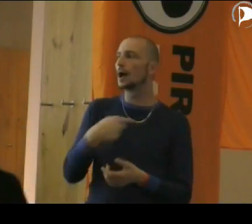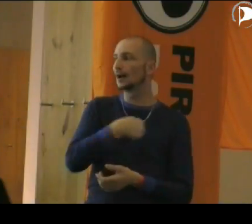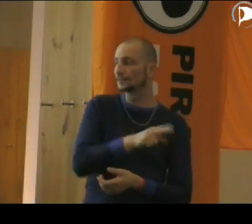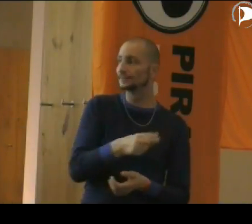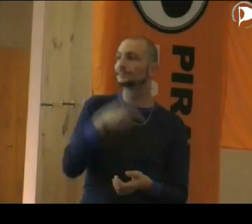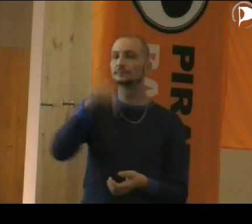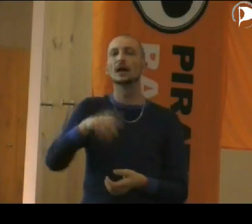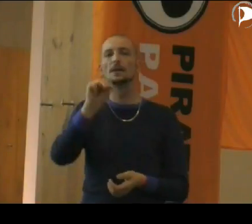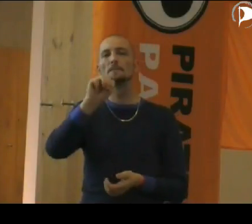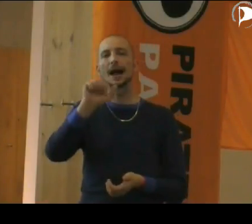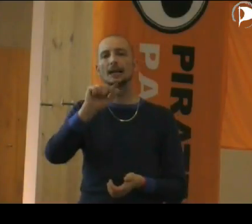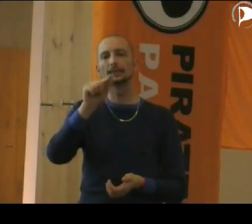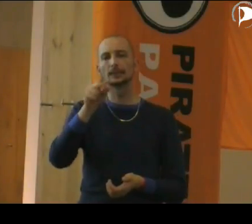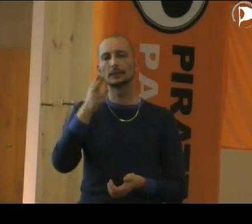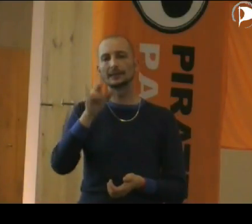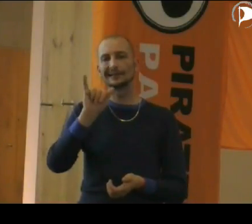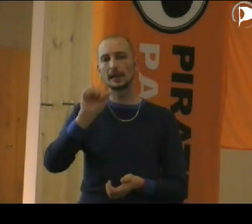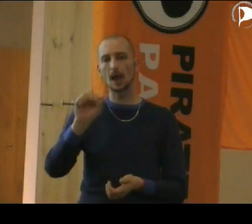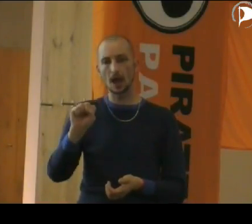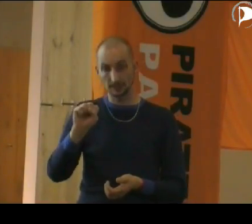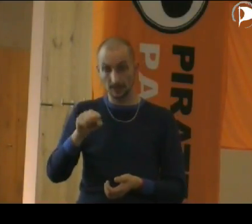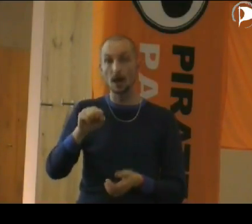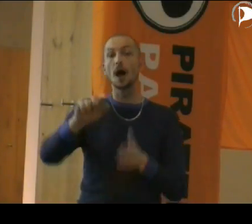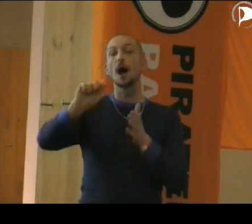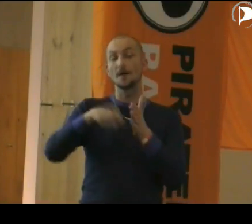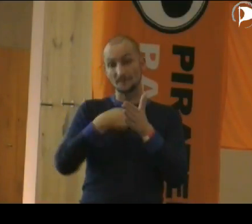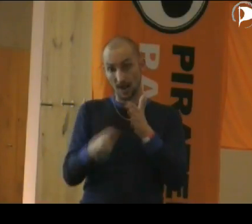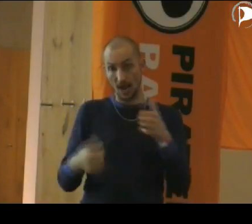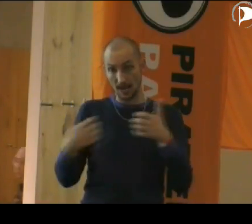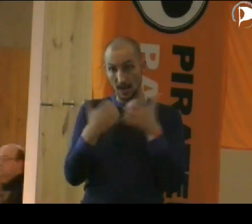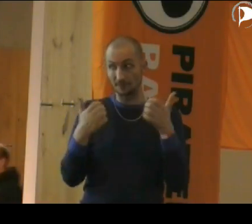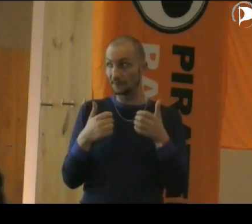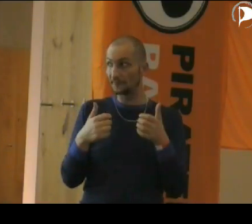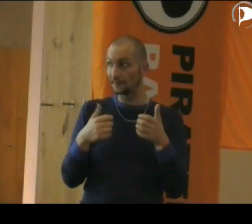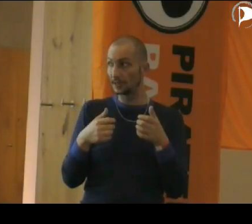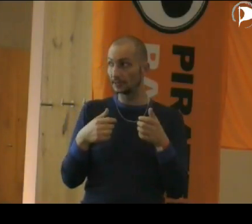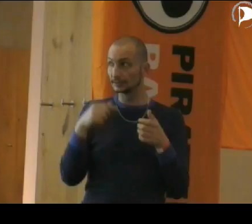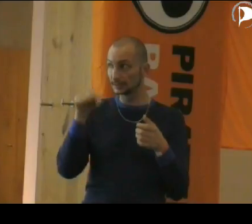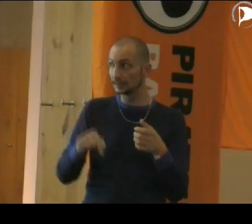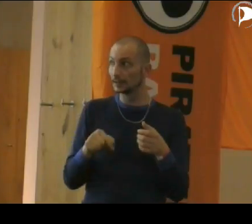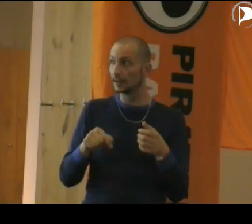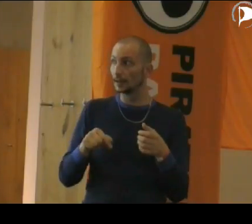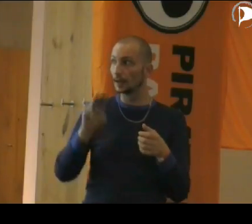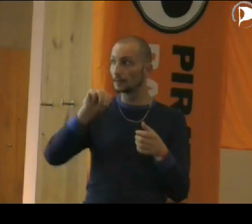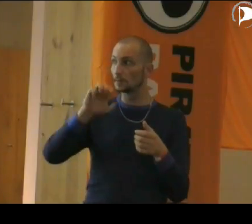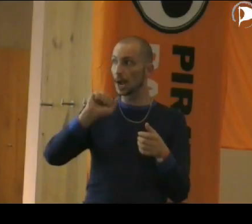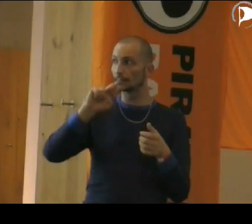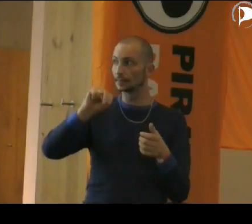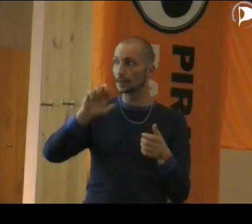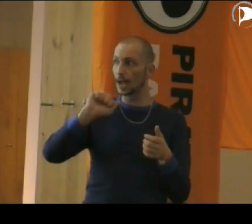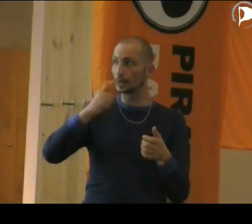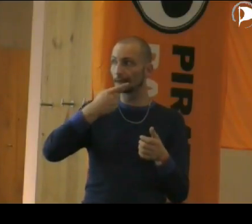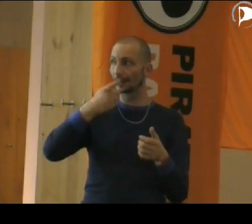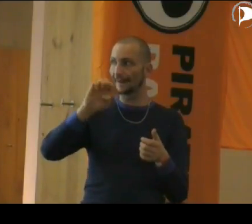fritzsche ich bin dieses diese deshalb beauftragt wurde ausgeschrieben auf agierten hängen des landesvorstands ist